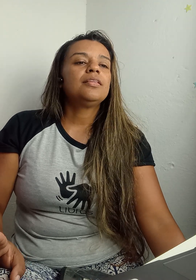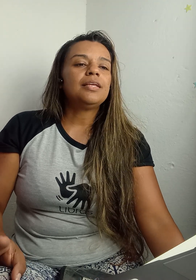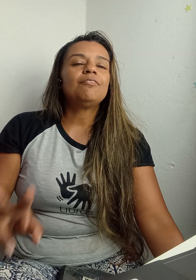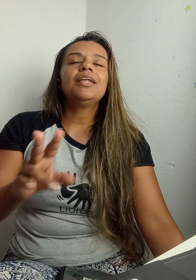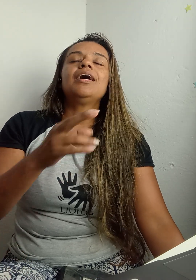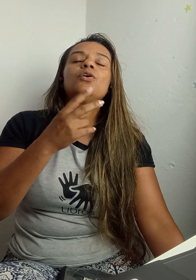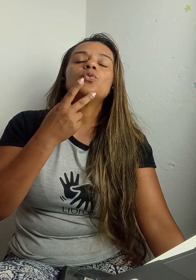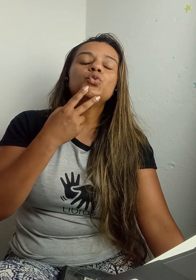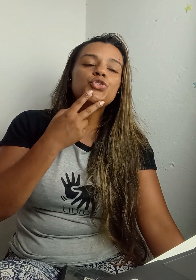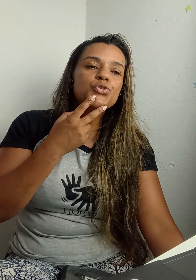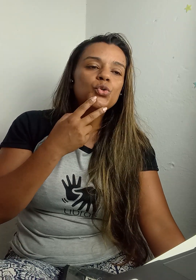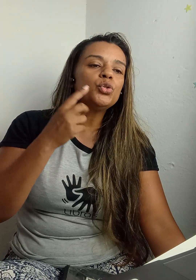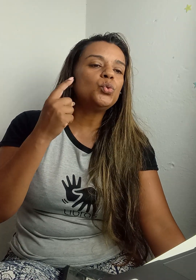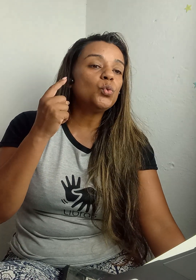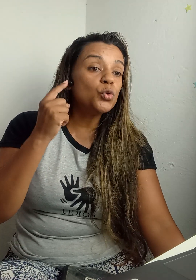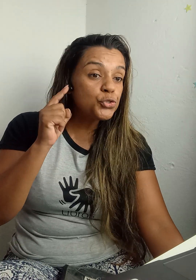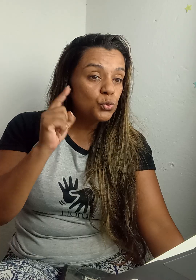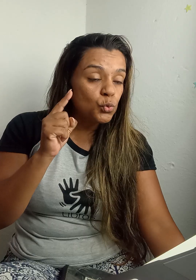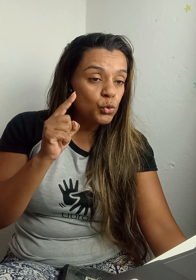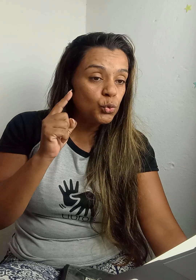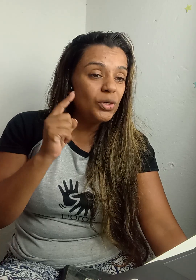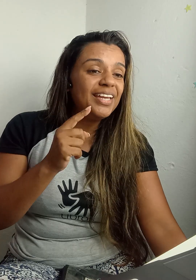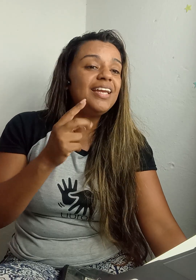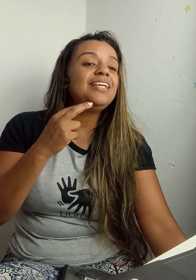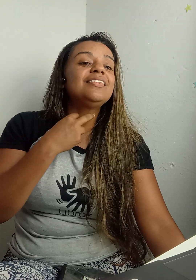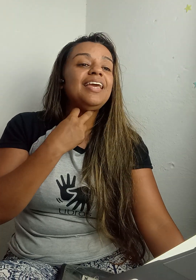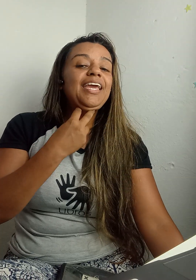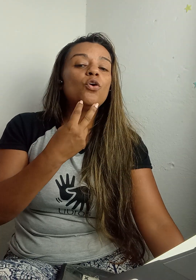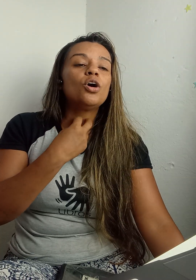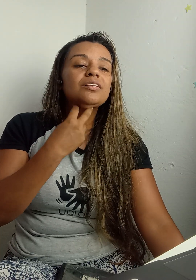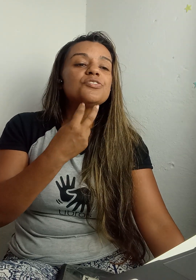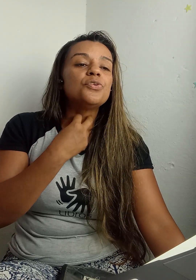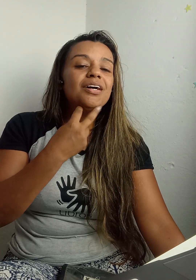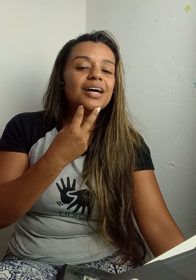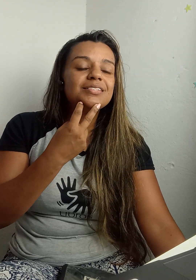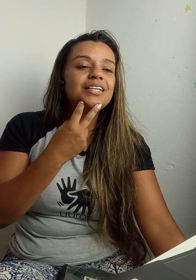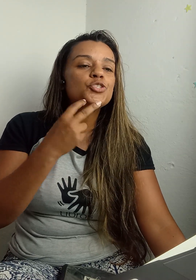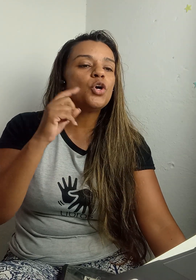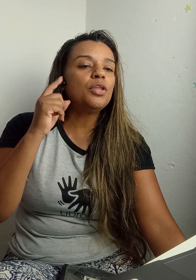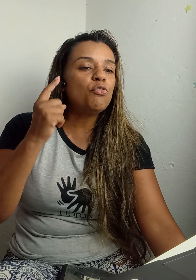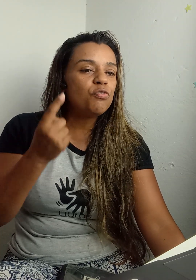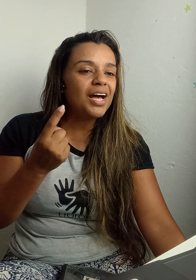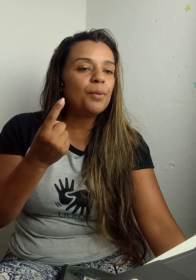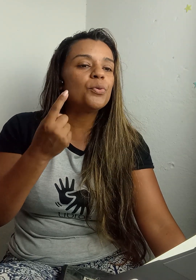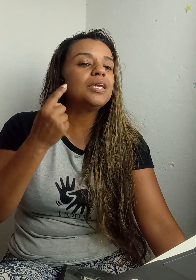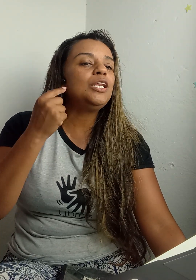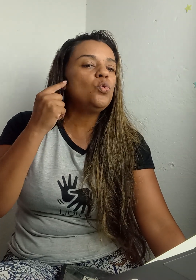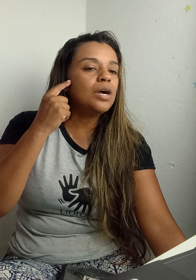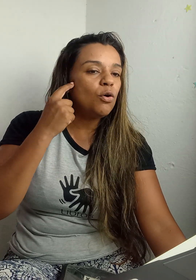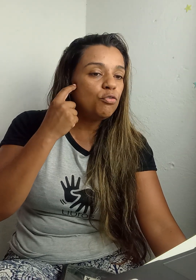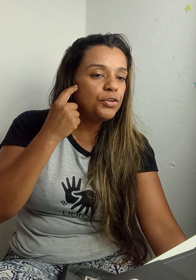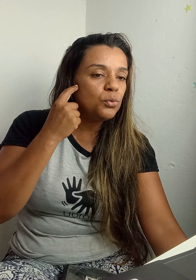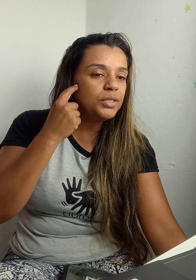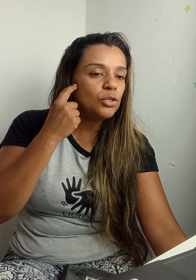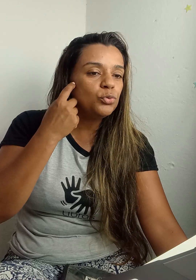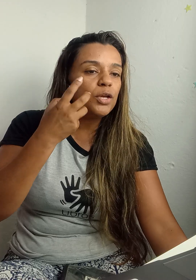Tá, vai lá. O surdo, ele tem cordas vocais, ele só não fala porque ele nunca ouviu, então não tem